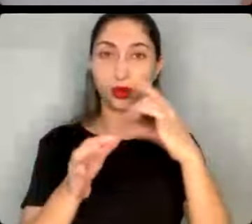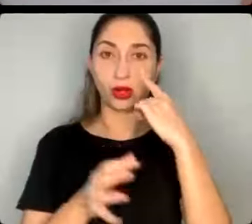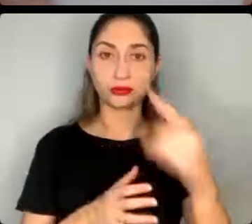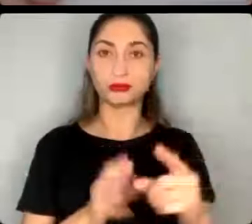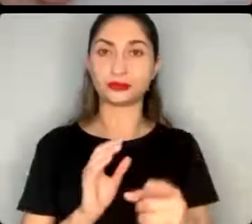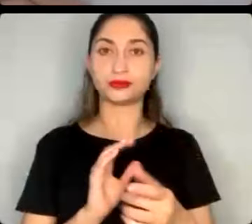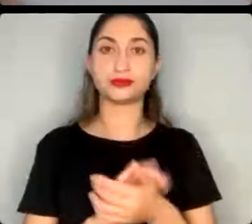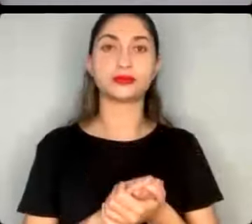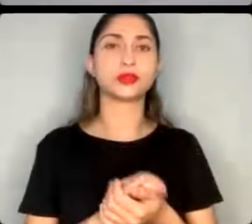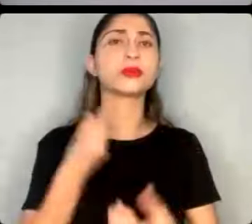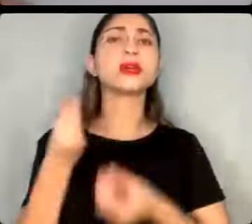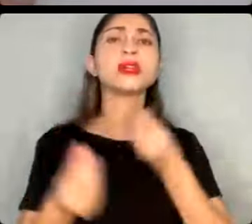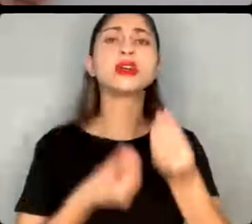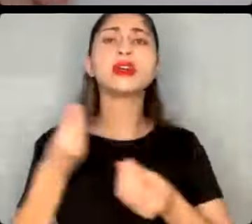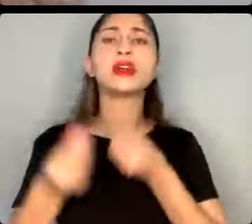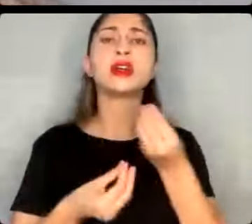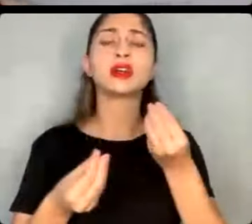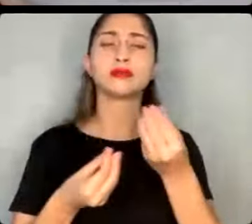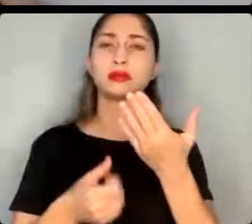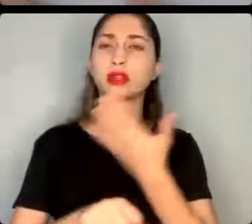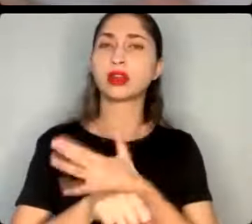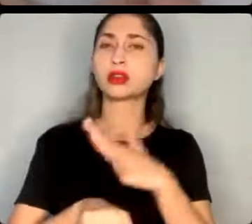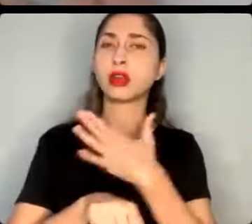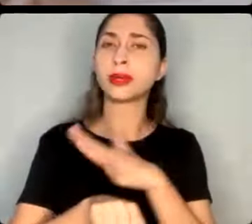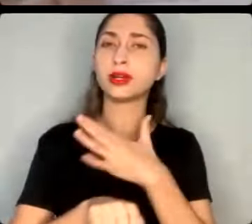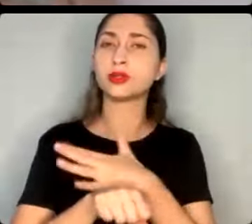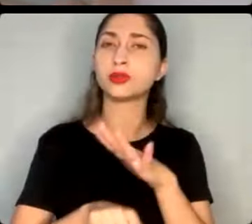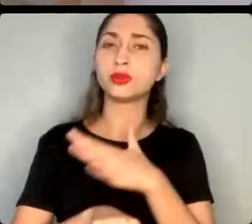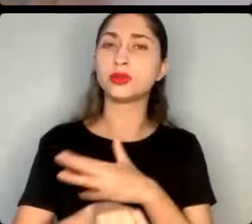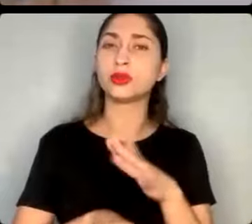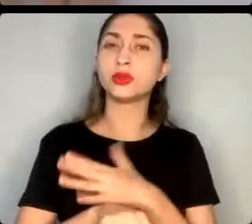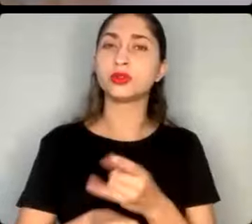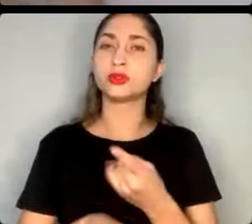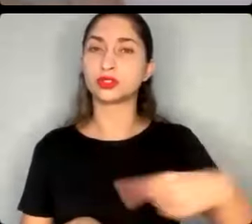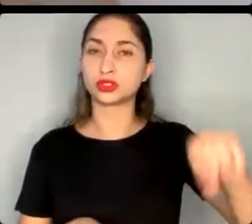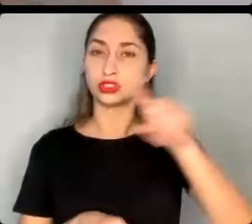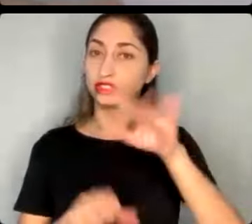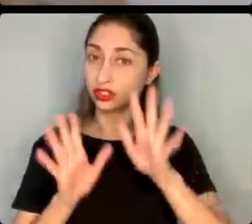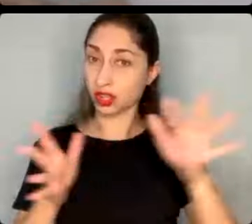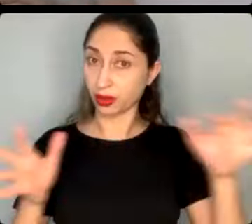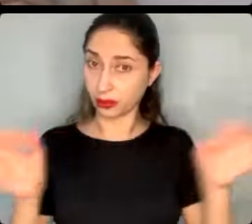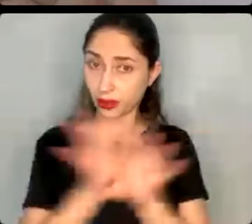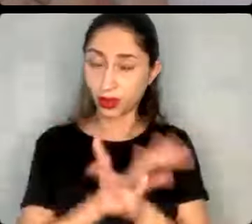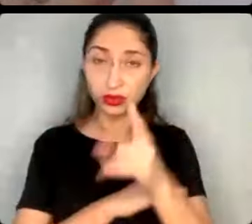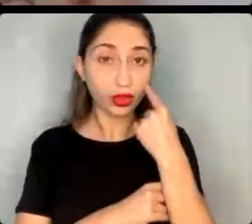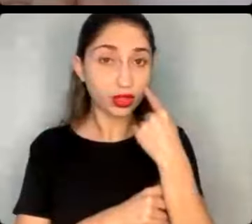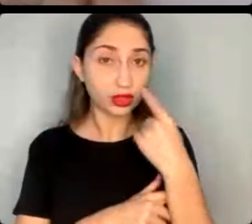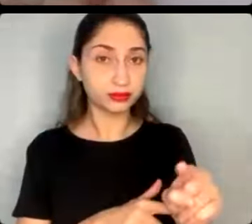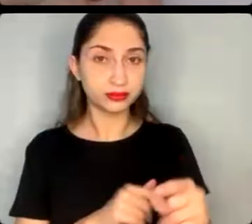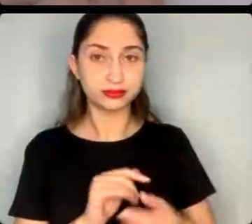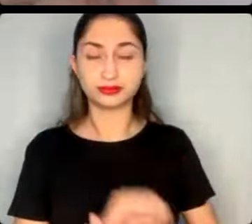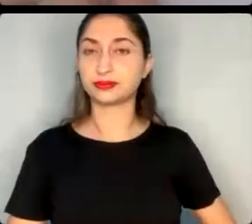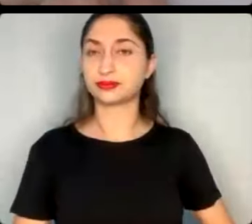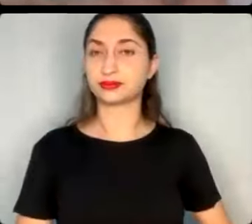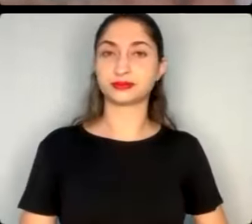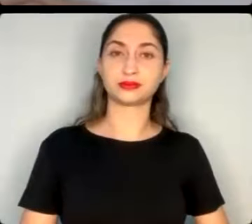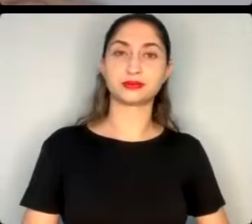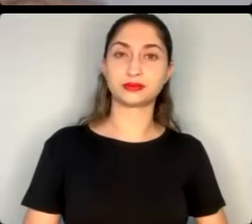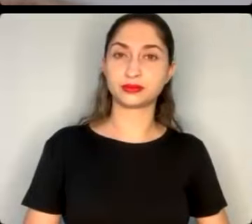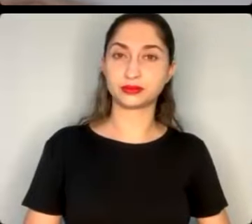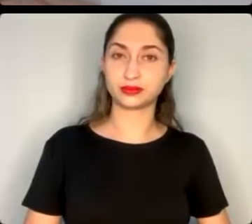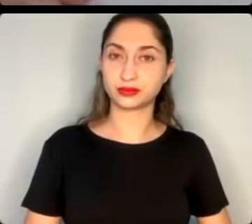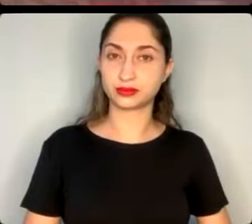oficina montada. Não sei se dá para vocês verem, aqui o olho já está encaixado, né? E a musculatura